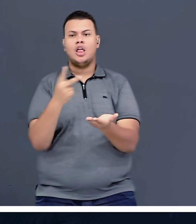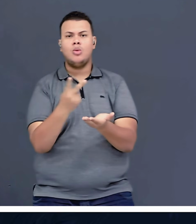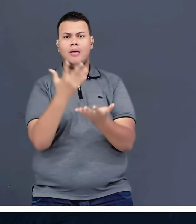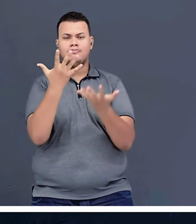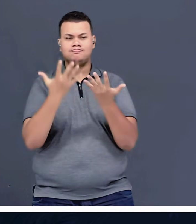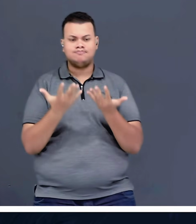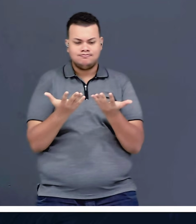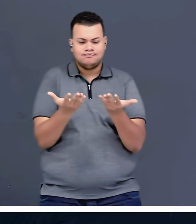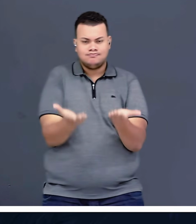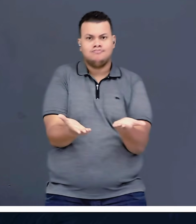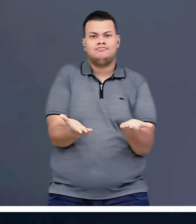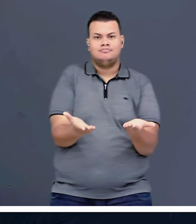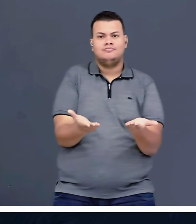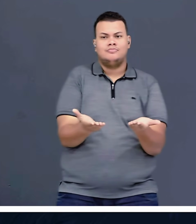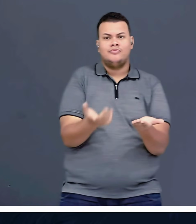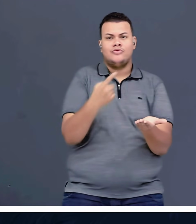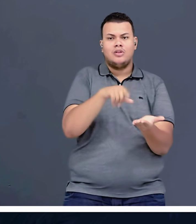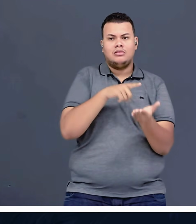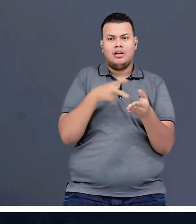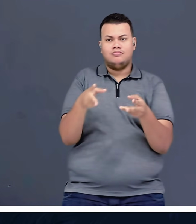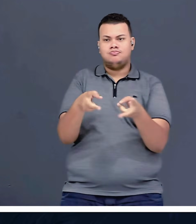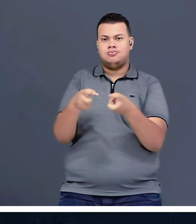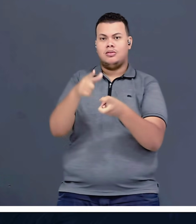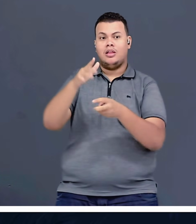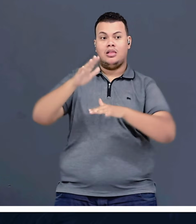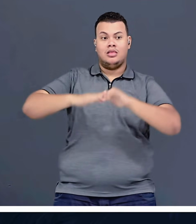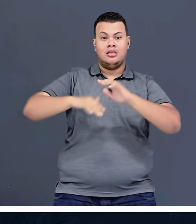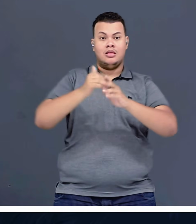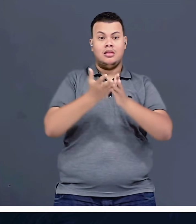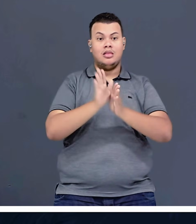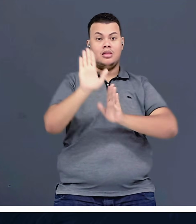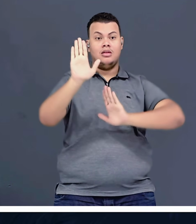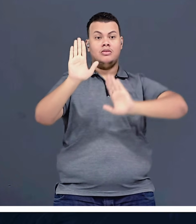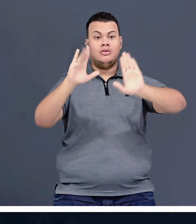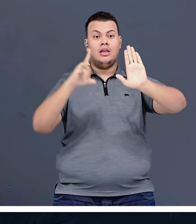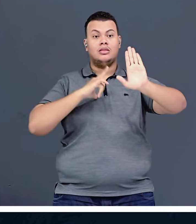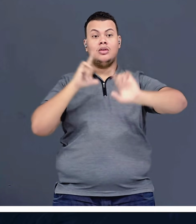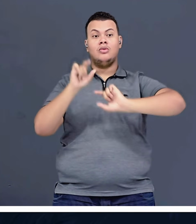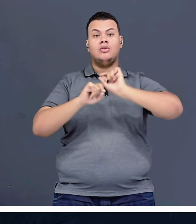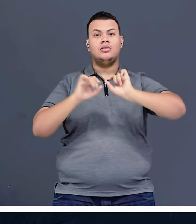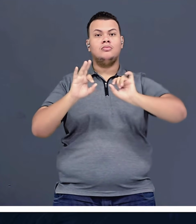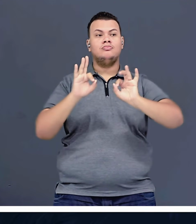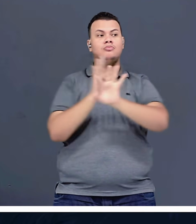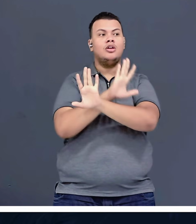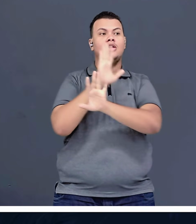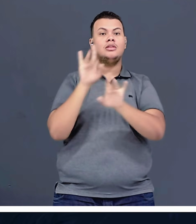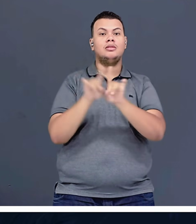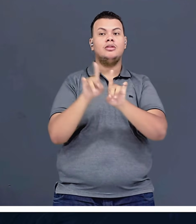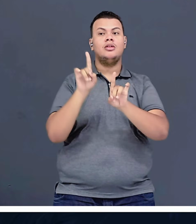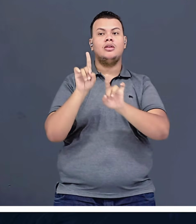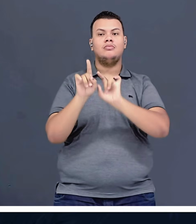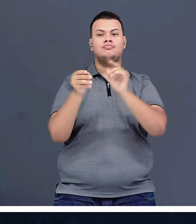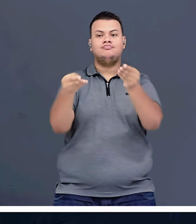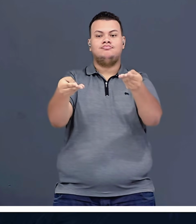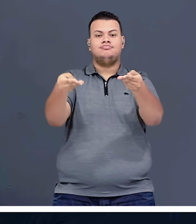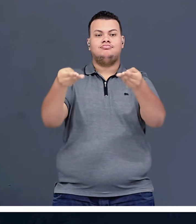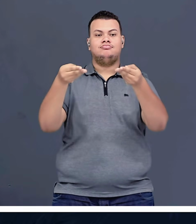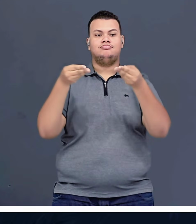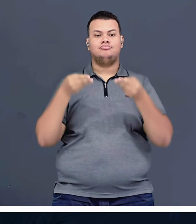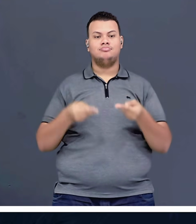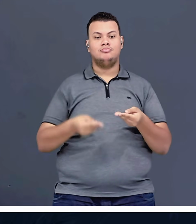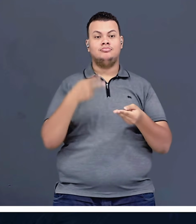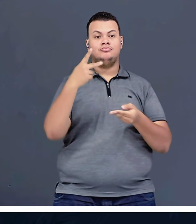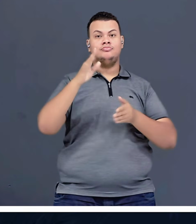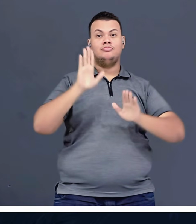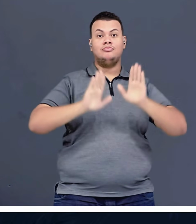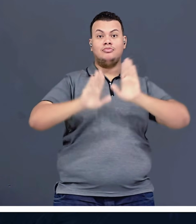mãos. Você percebe que as suas mãos que estão à frente estão prontas para receber também? Suas mãos